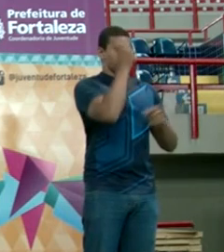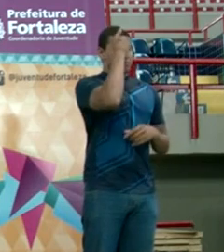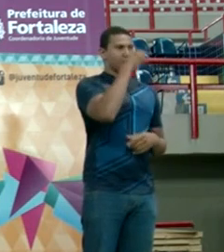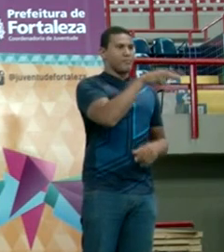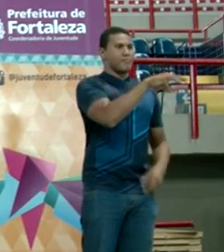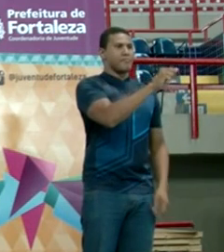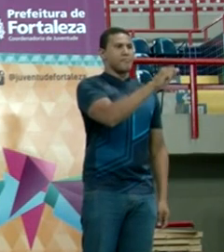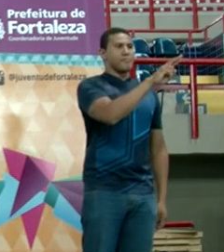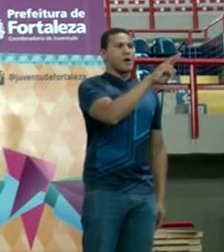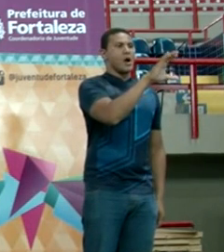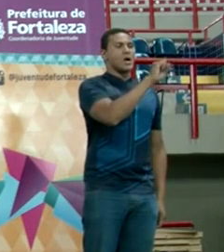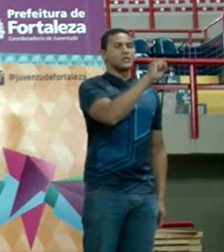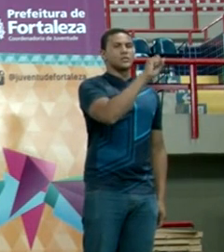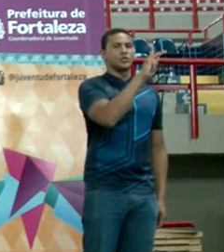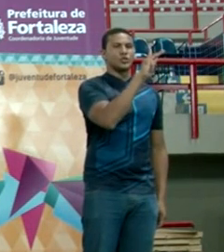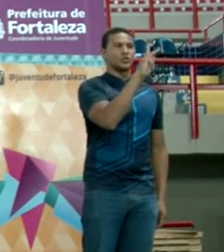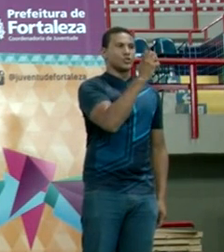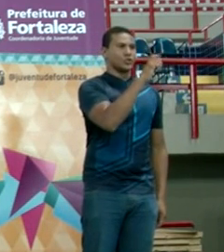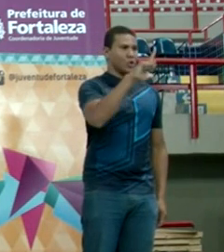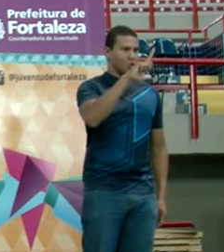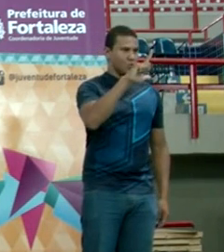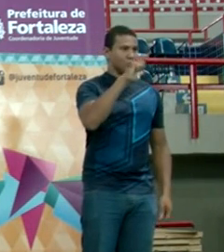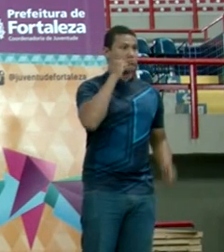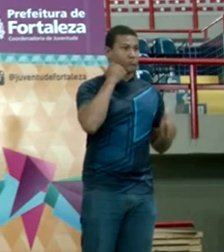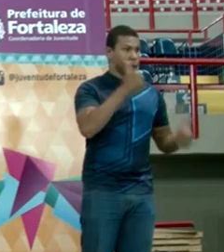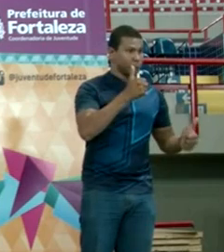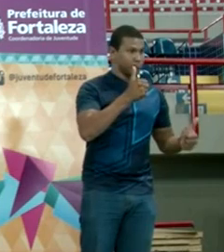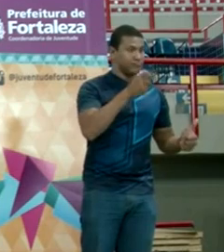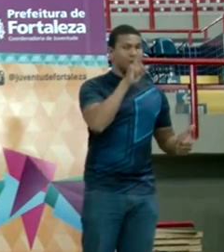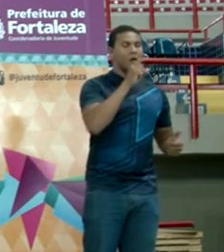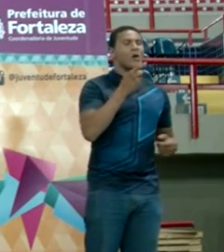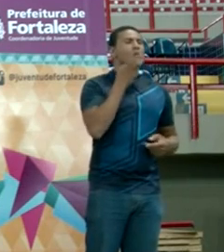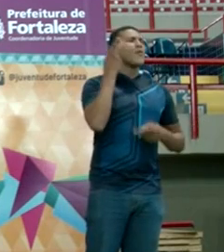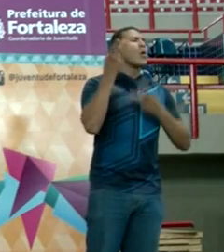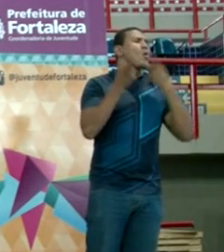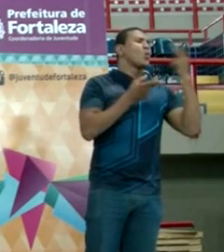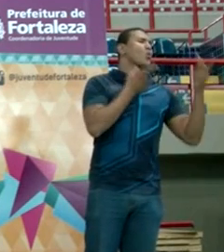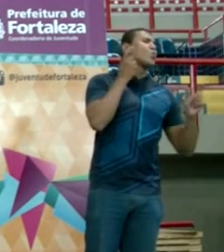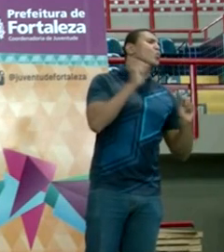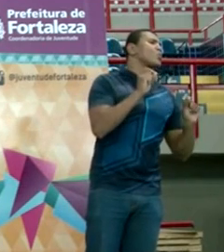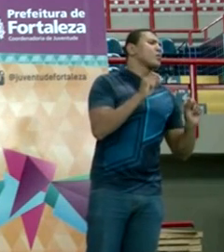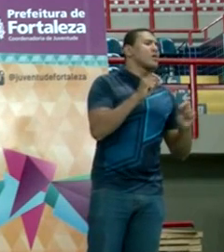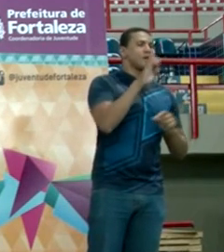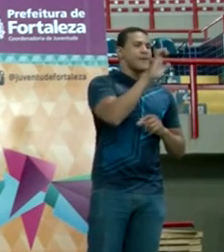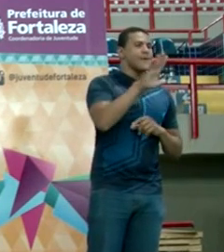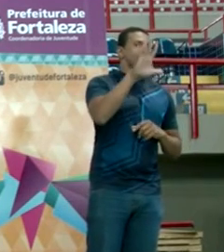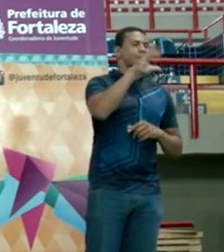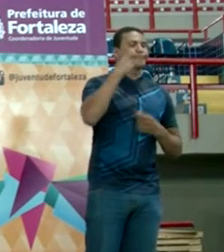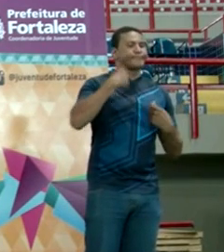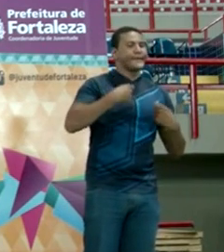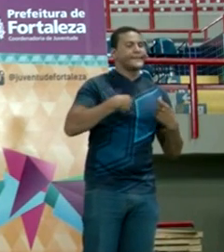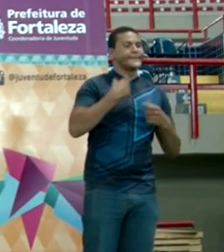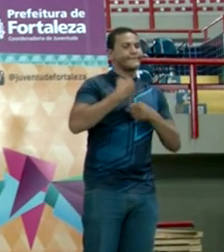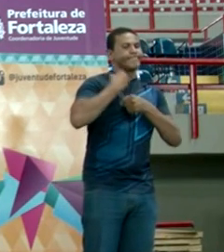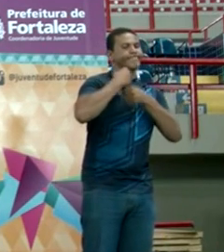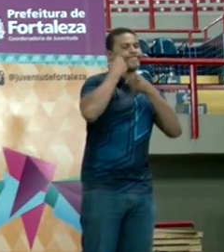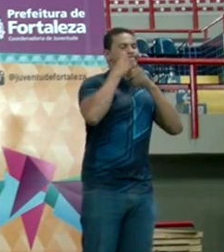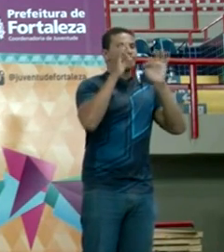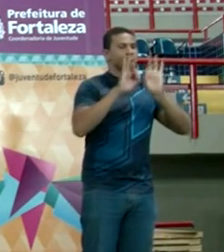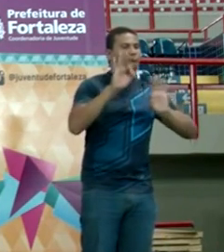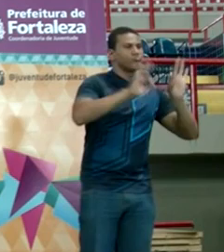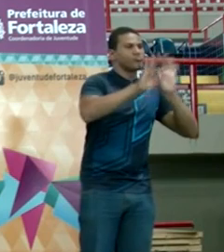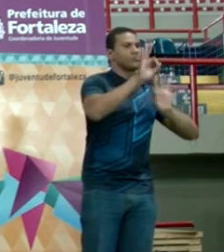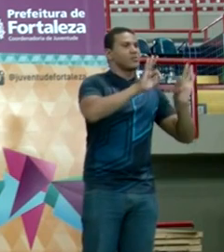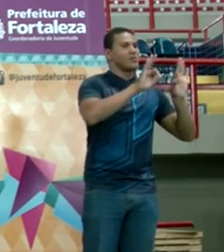era o general de confiança dele, general Marshall, que disse que era necessário reconstruir a Europa, para evitar que o